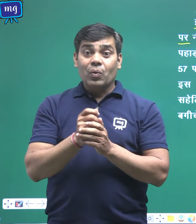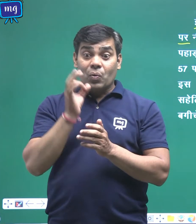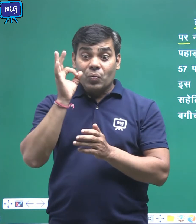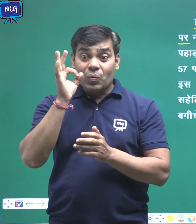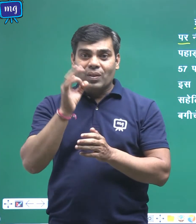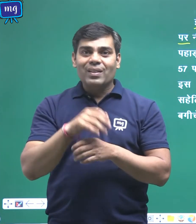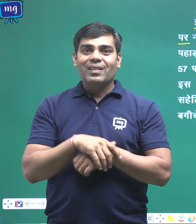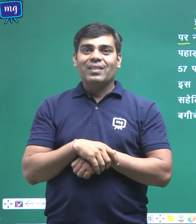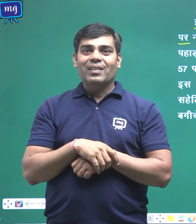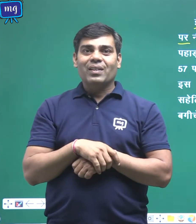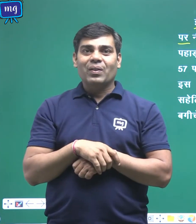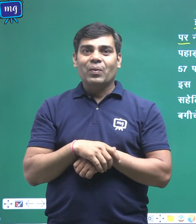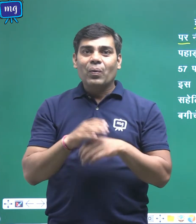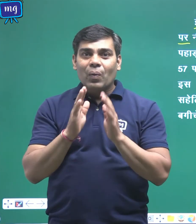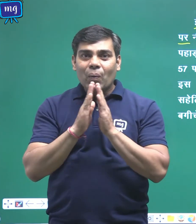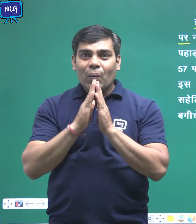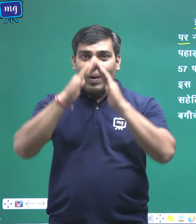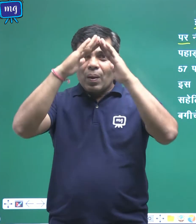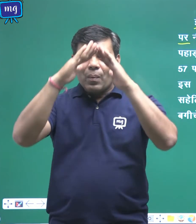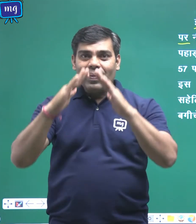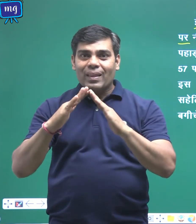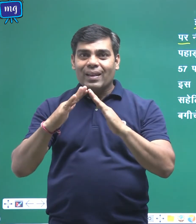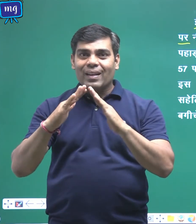सुंदर मंदिर है।